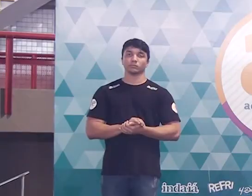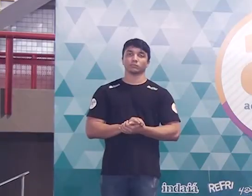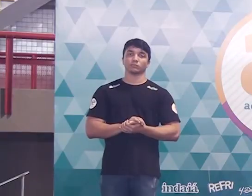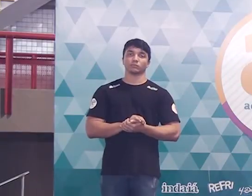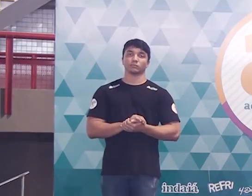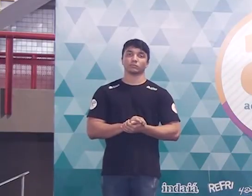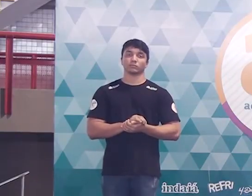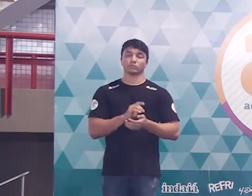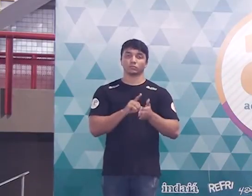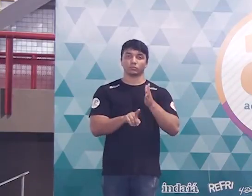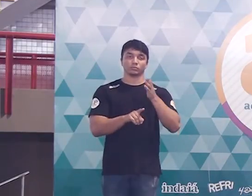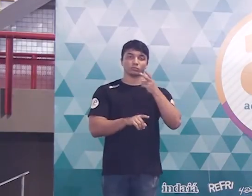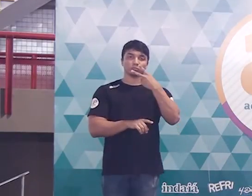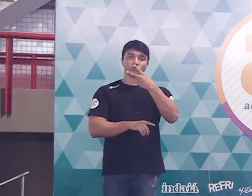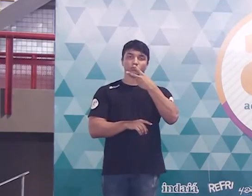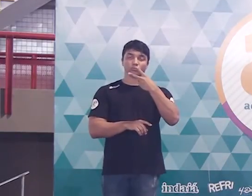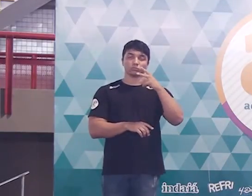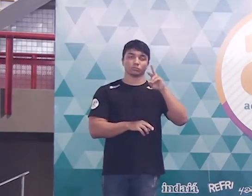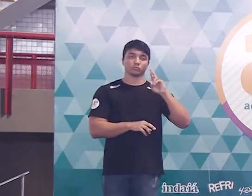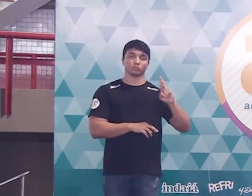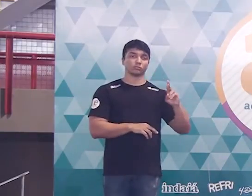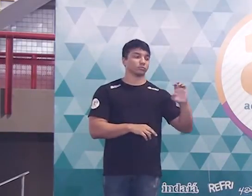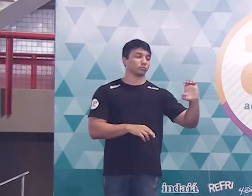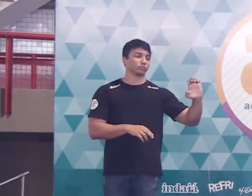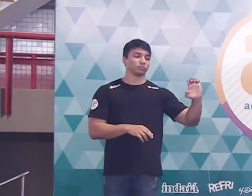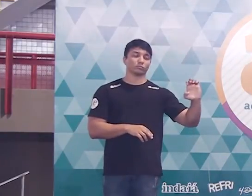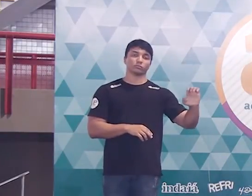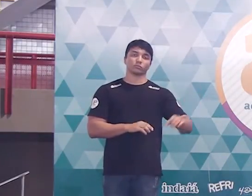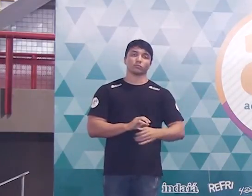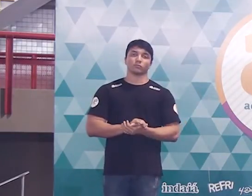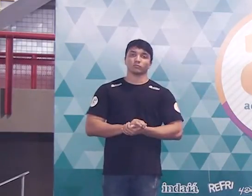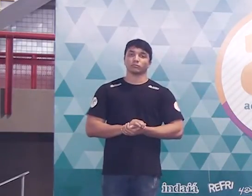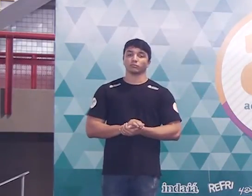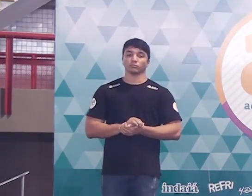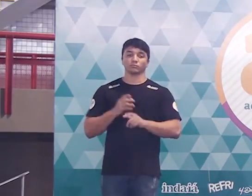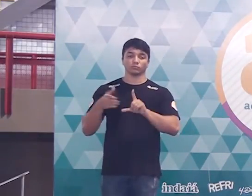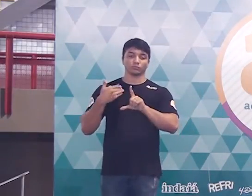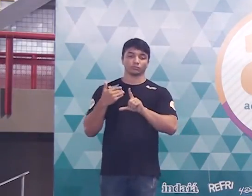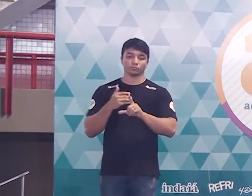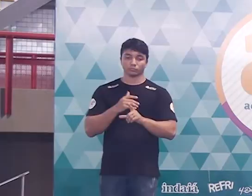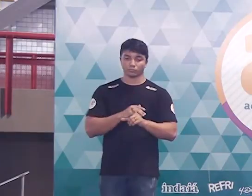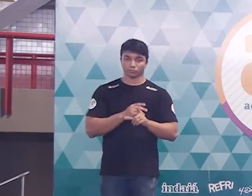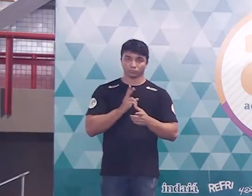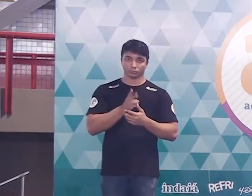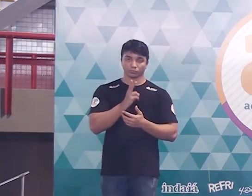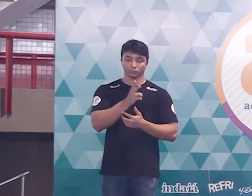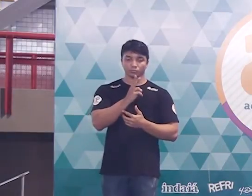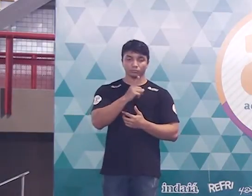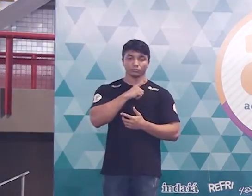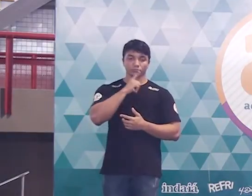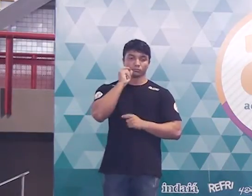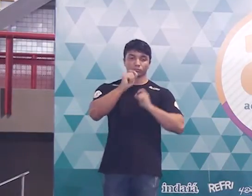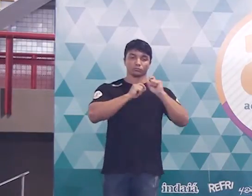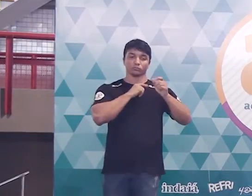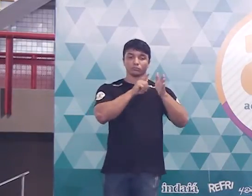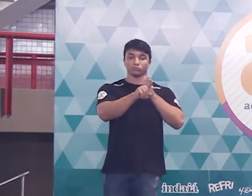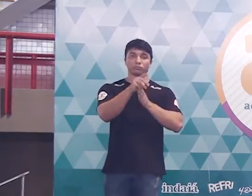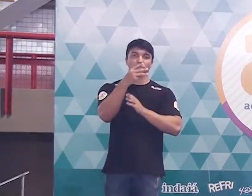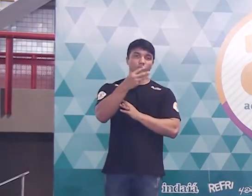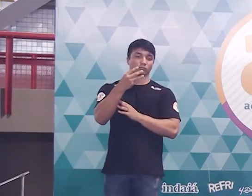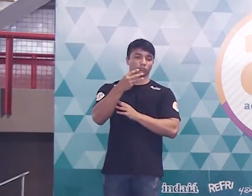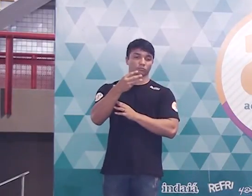de número 2, resposta item E. Vamos para o nosso próximo slide, certo? Que traz mais uma questão aí, a questão de